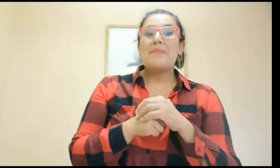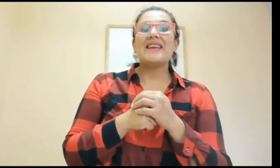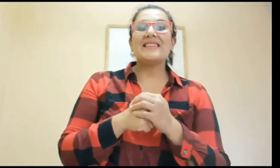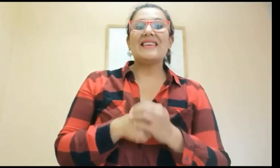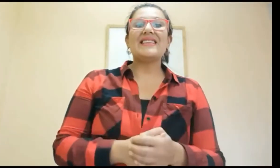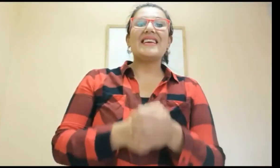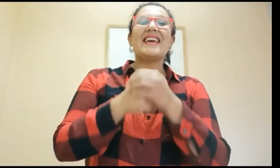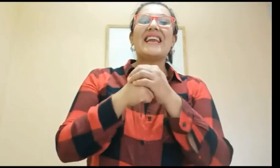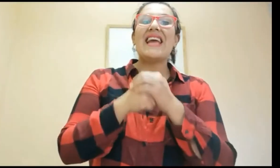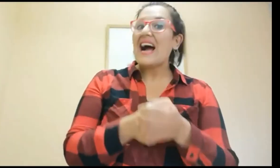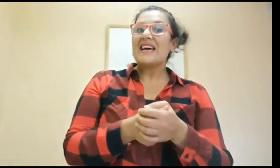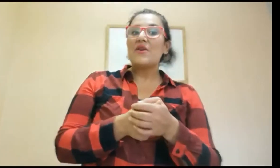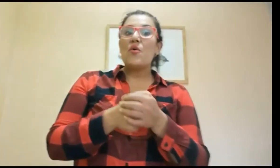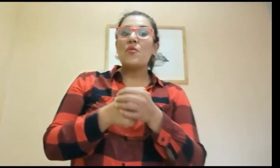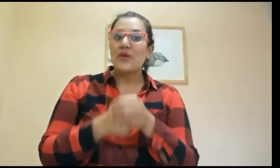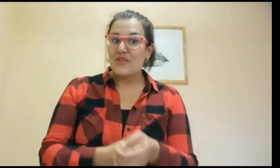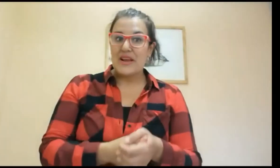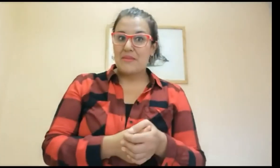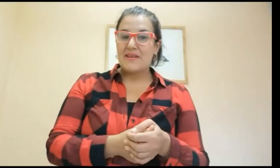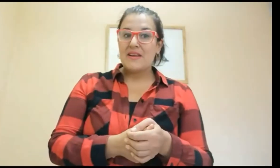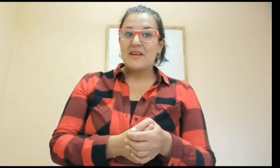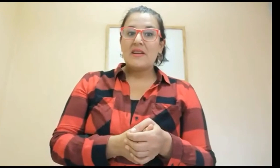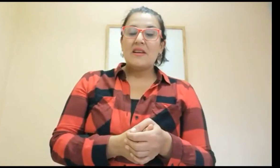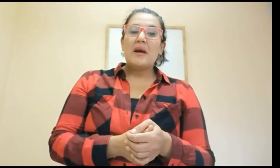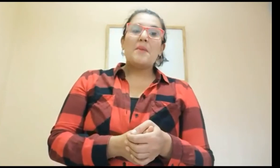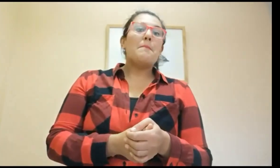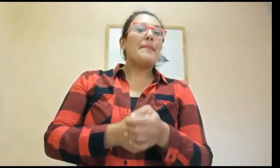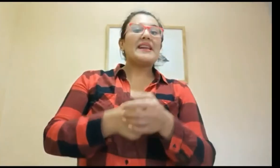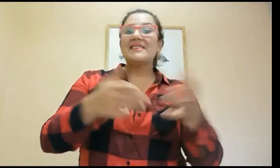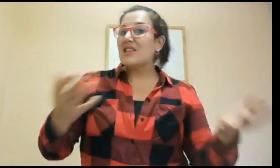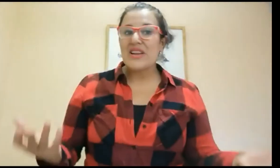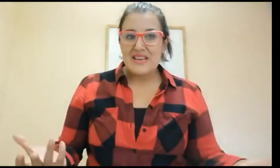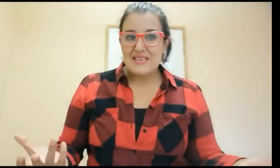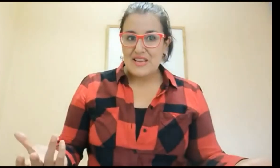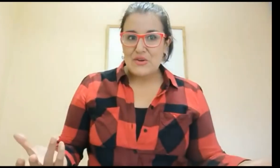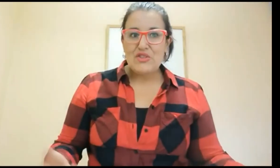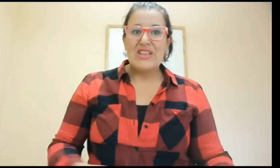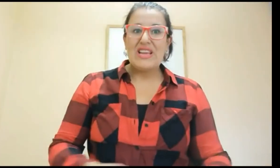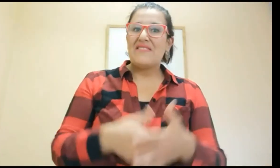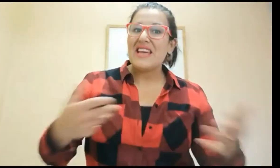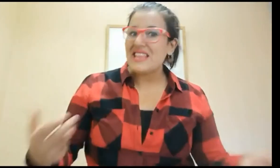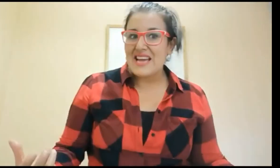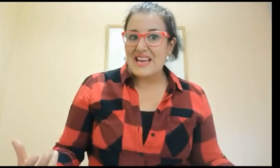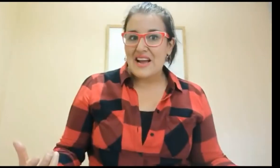van a tener que crear un problema parecido al que hice yo, de la vida diaria,